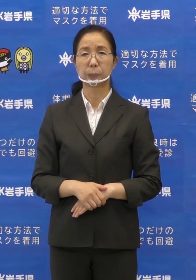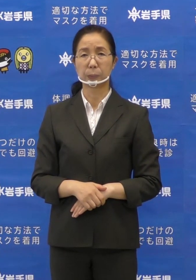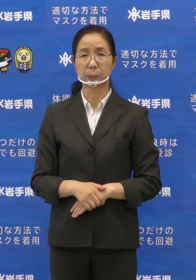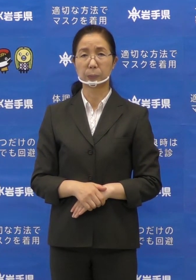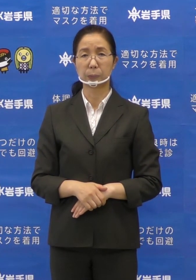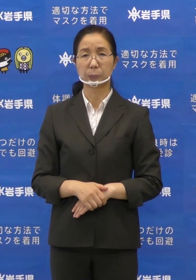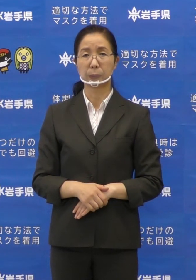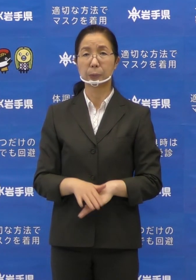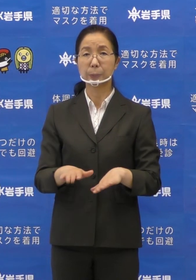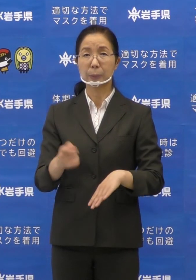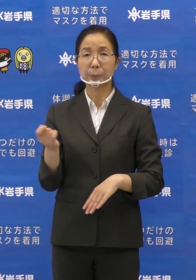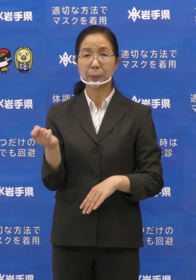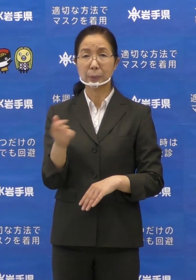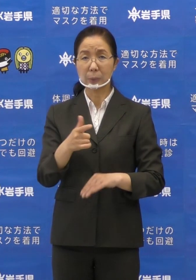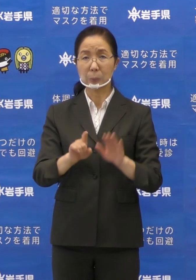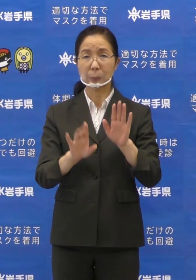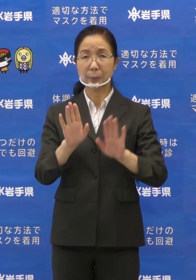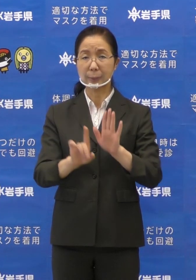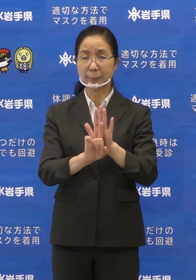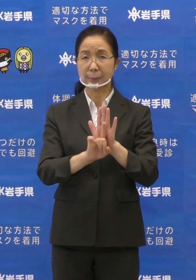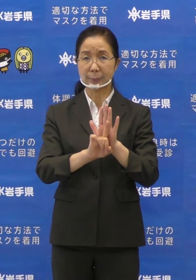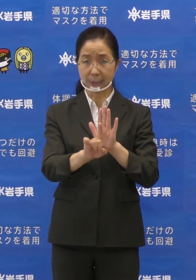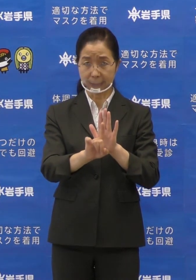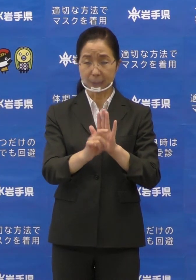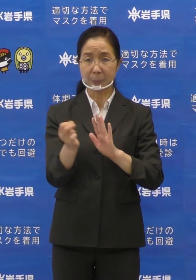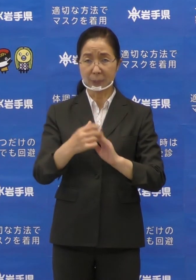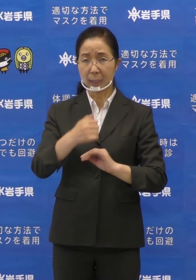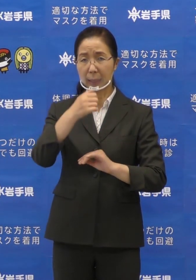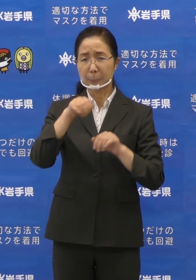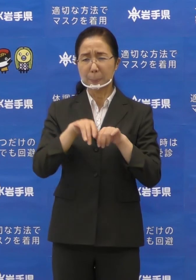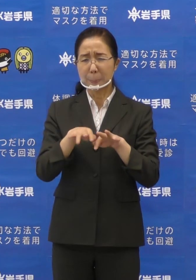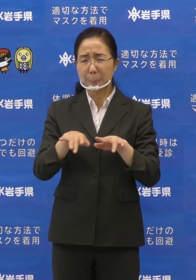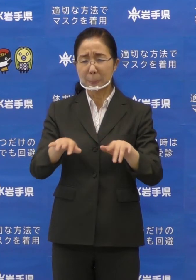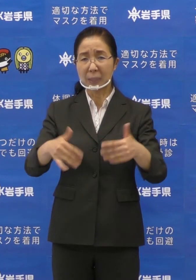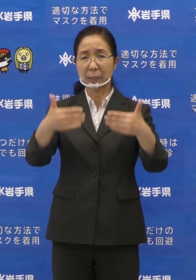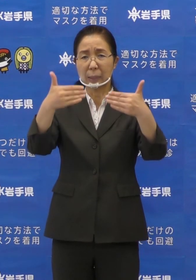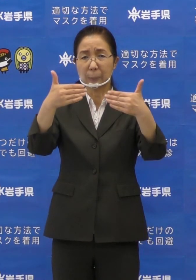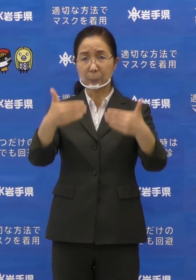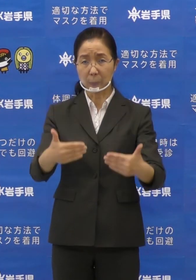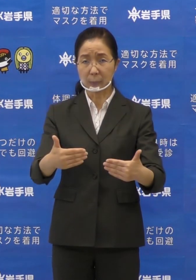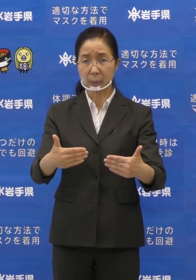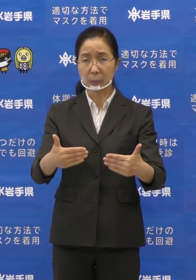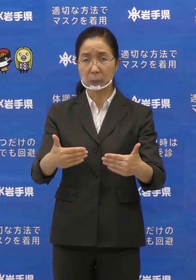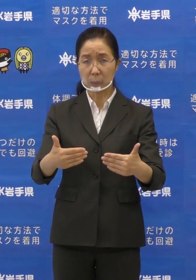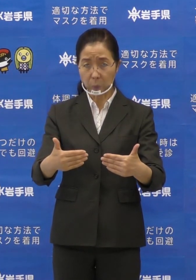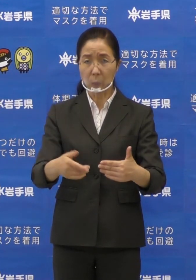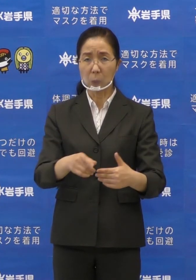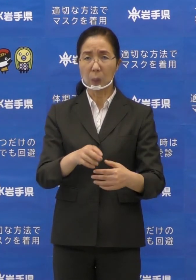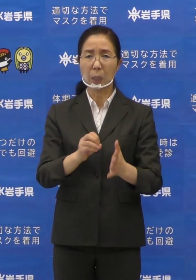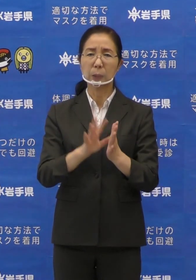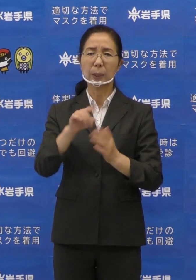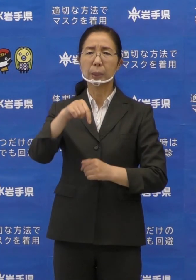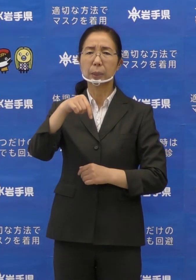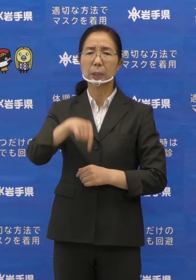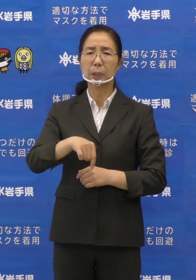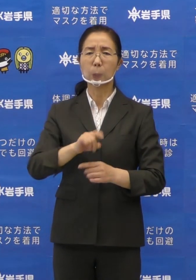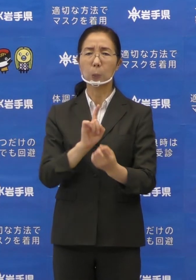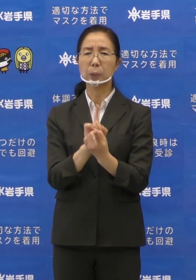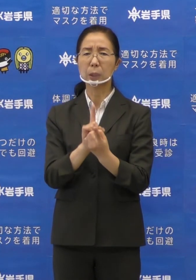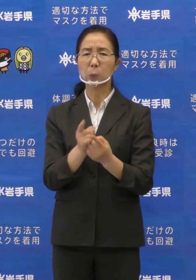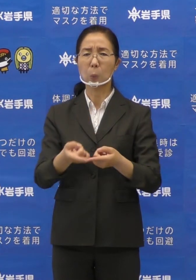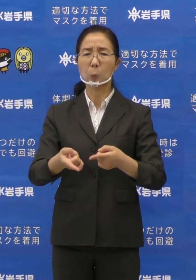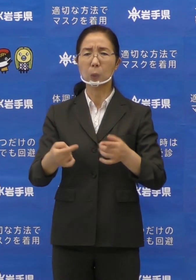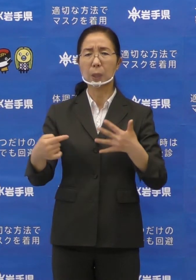緊急事態宣言やまん延防止特別措置が岩手も対象にするとなった場合